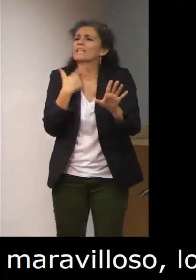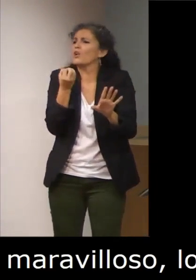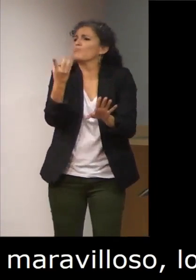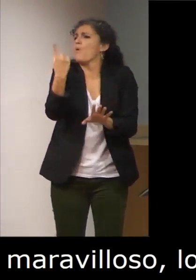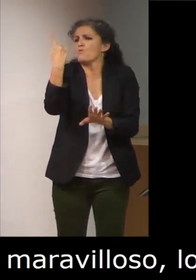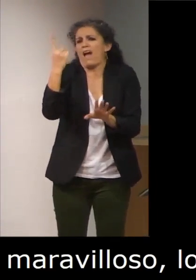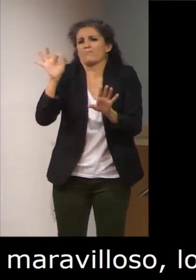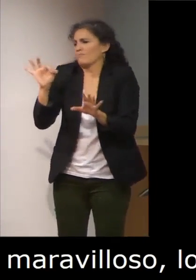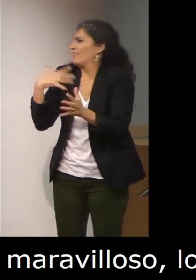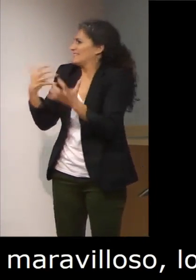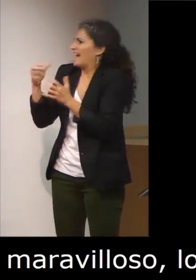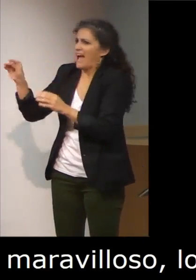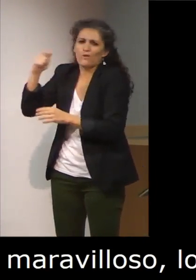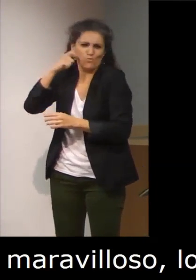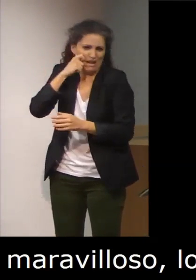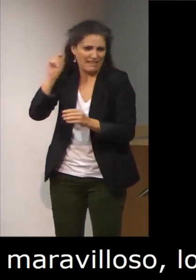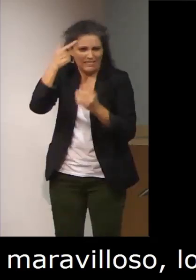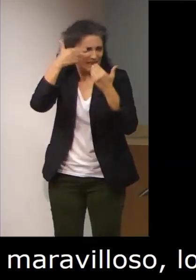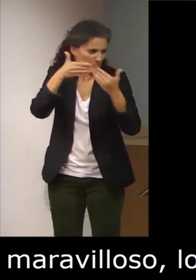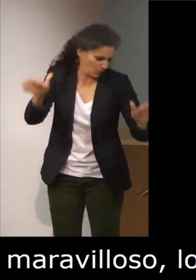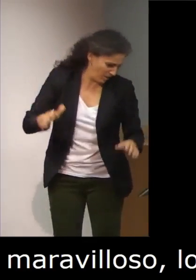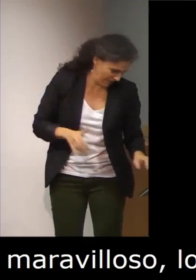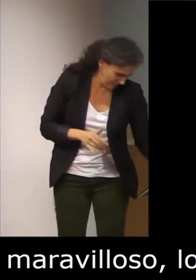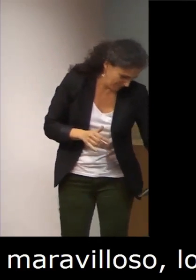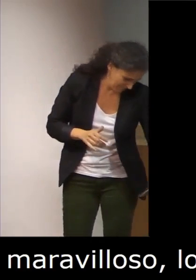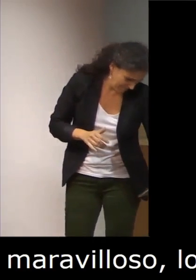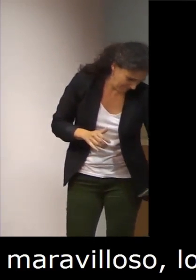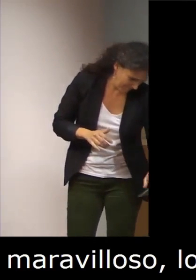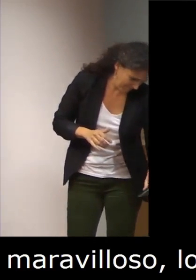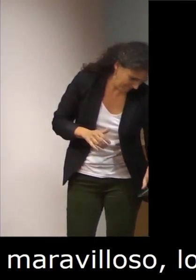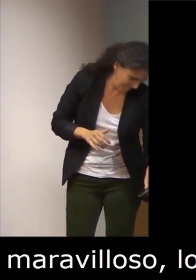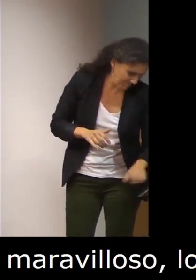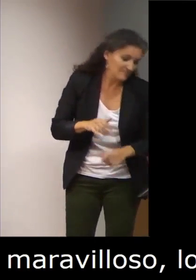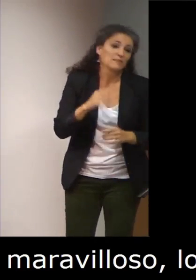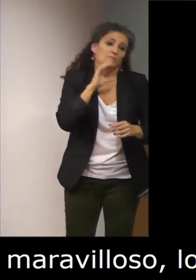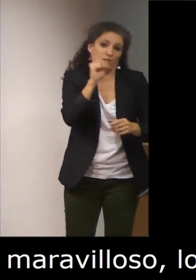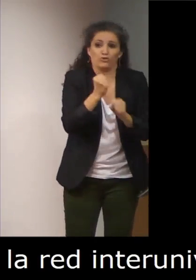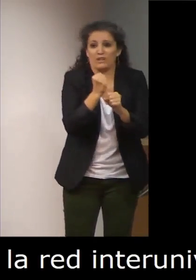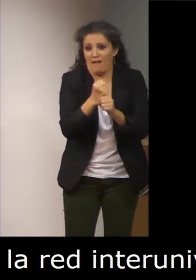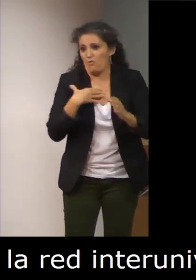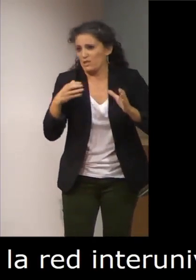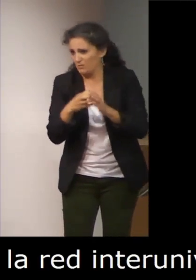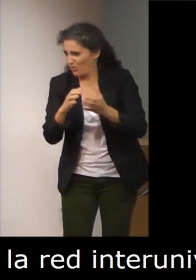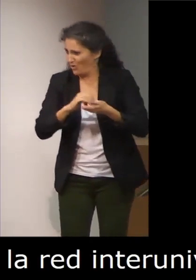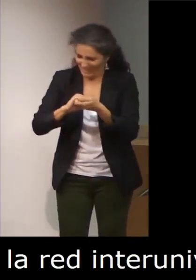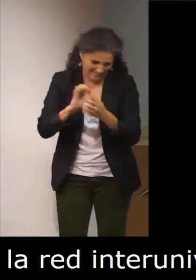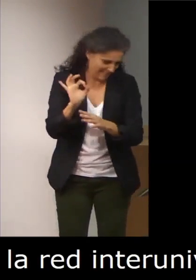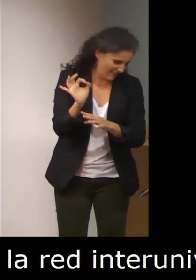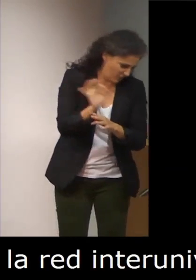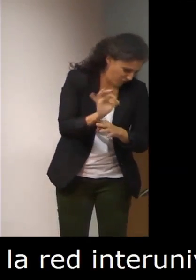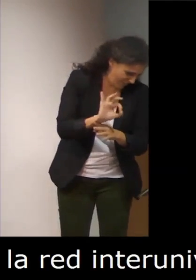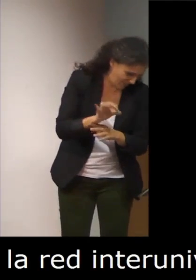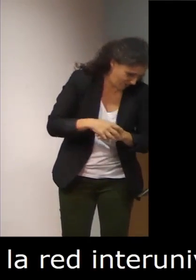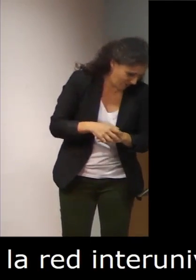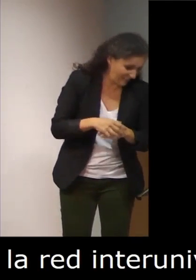cosas pero quiero destacar dos su calidad humana y su apertura de miras El maravilloso trabajo del